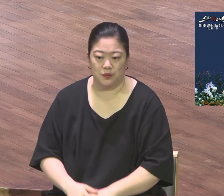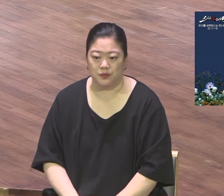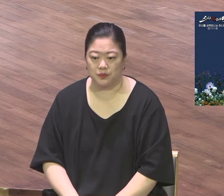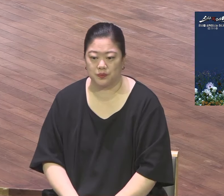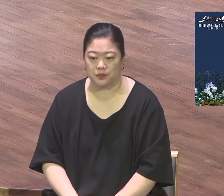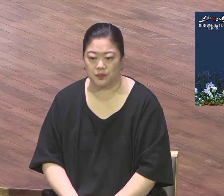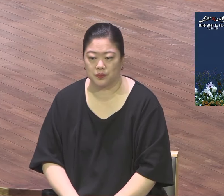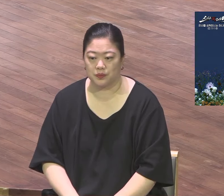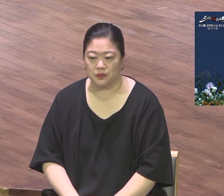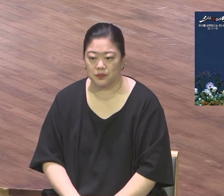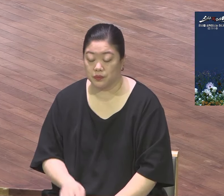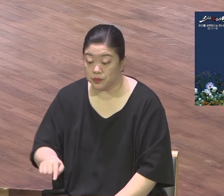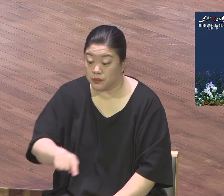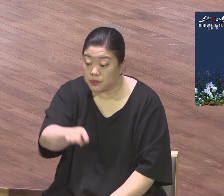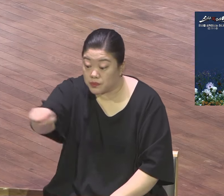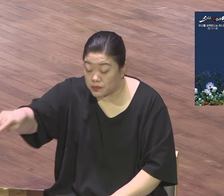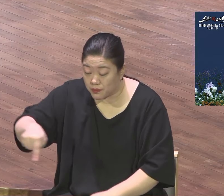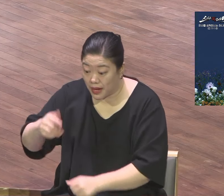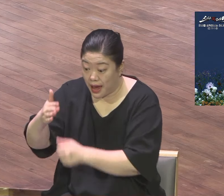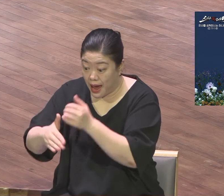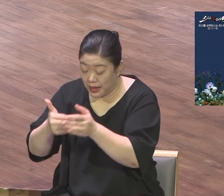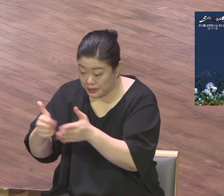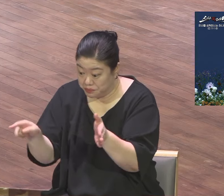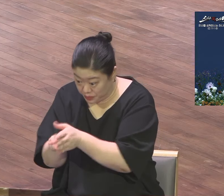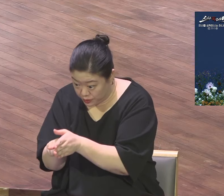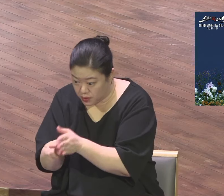영원을 바라보는 눈이 열려야 한다.